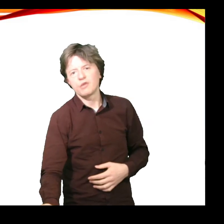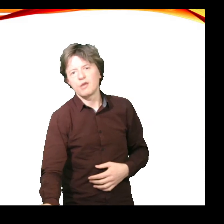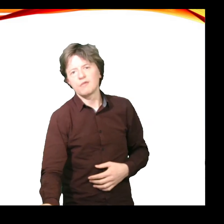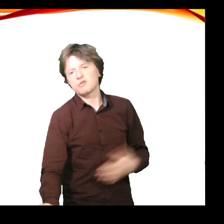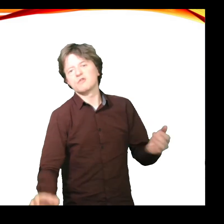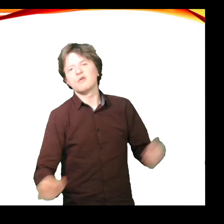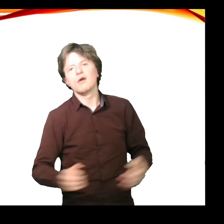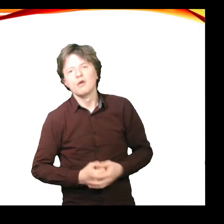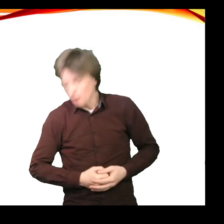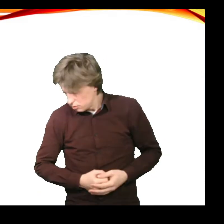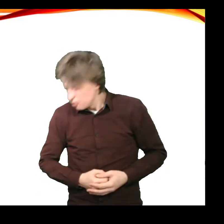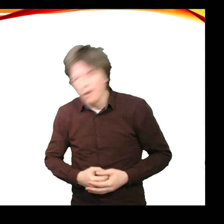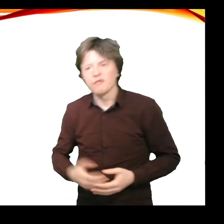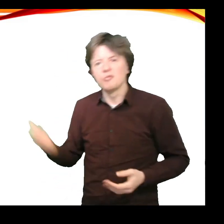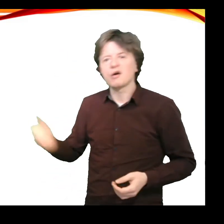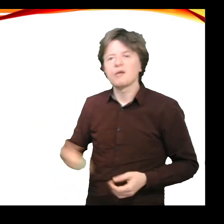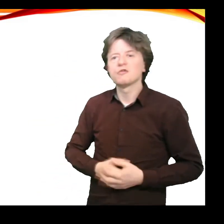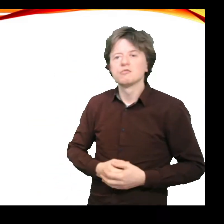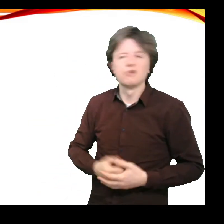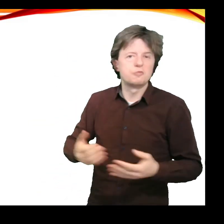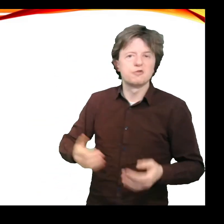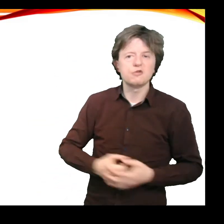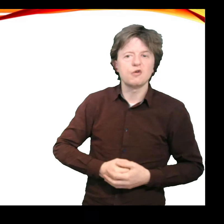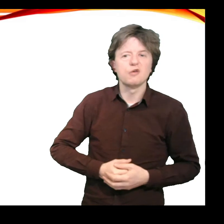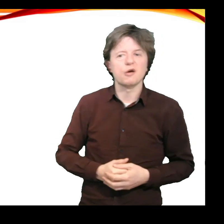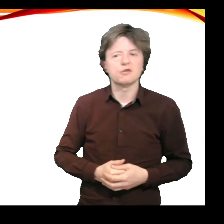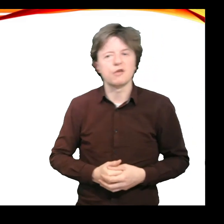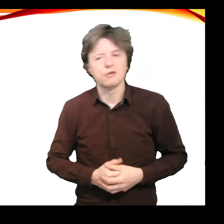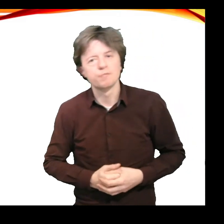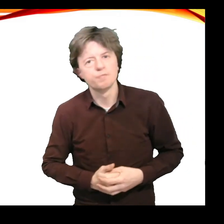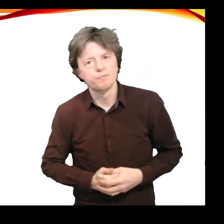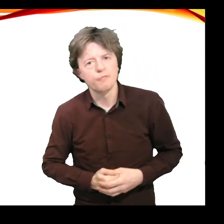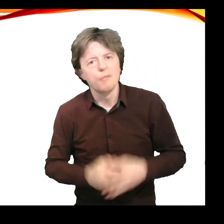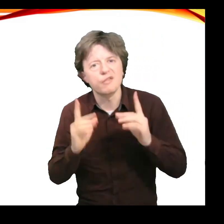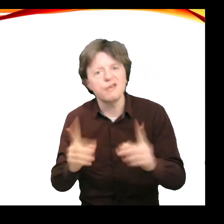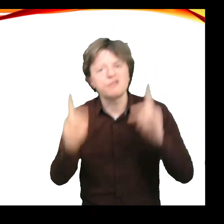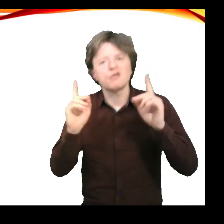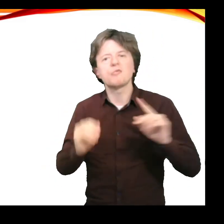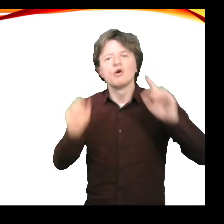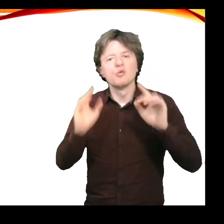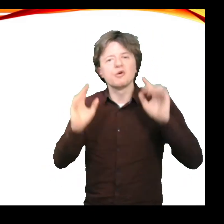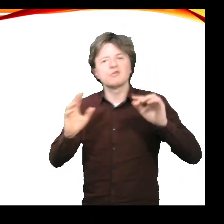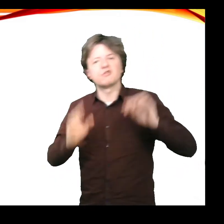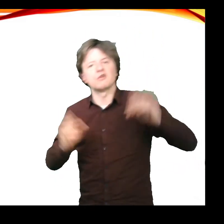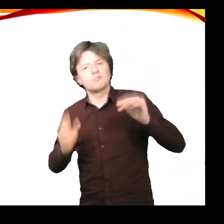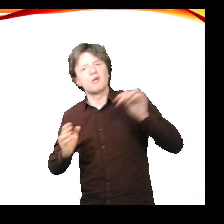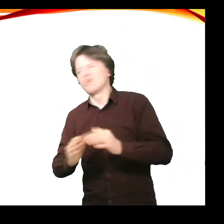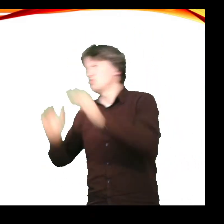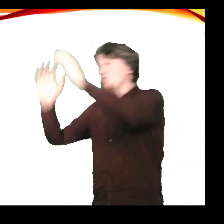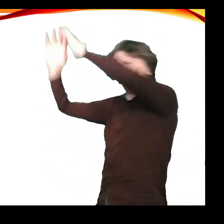En wat ik net zei, ja, er waren wel meer rabbies. Niks bijzonders zou je maar denken. Maar deze rabbi omringde zich niet met de elite,